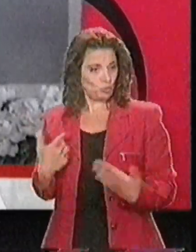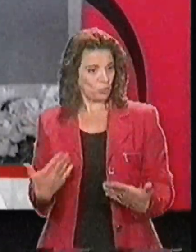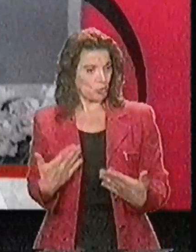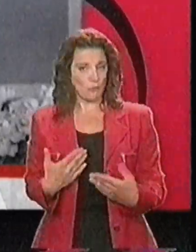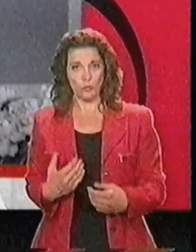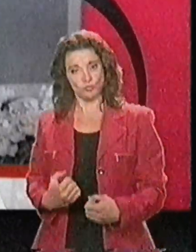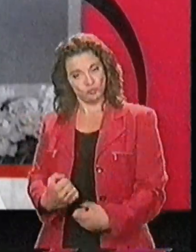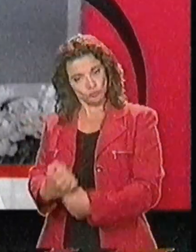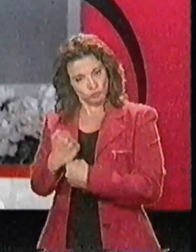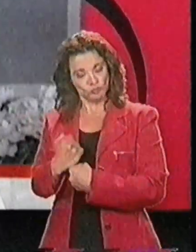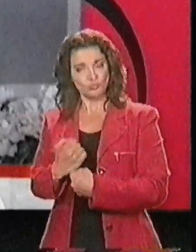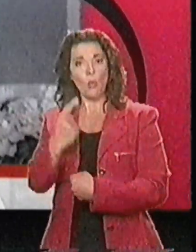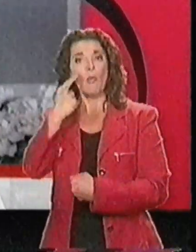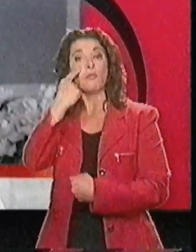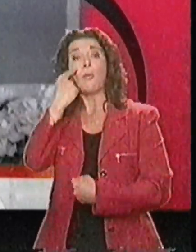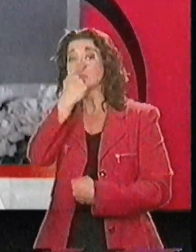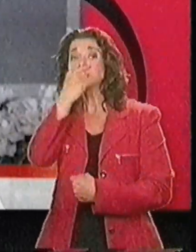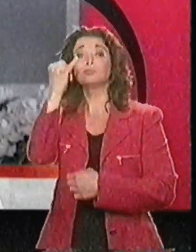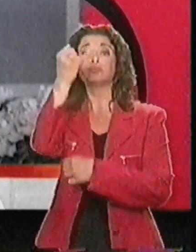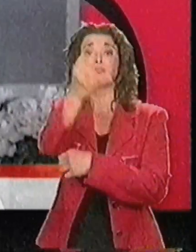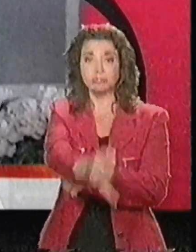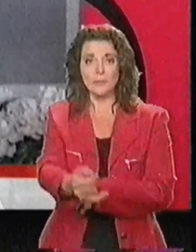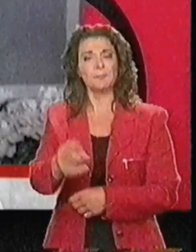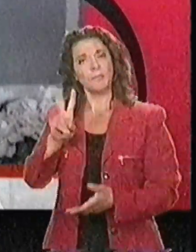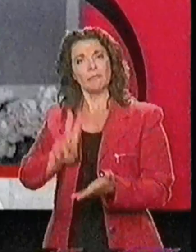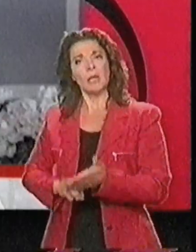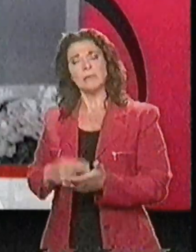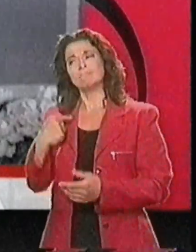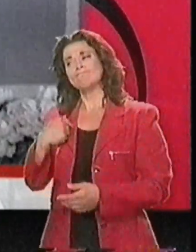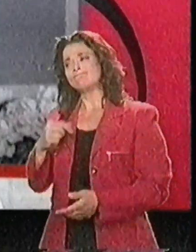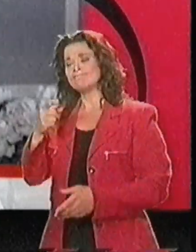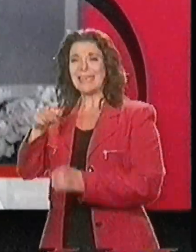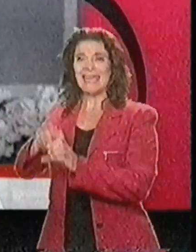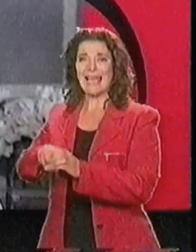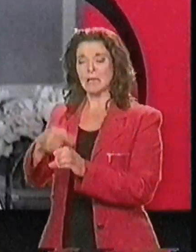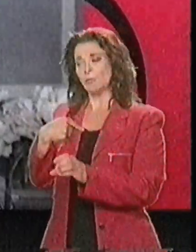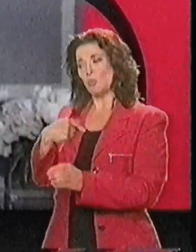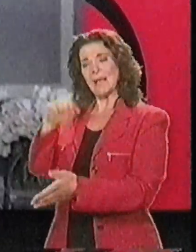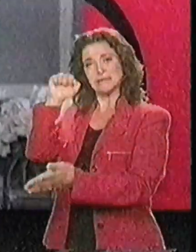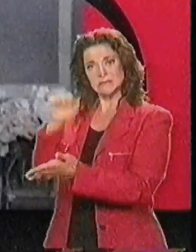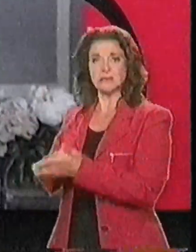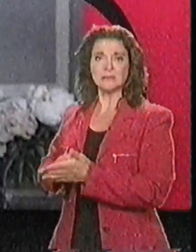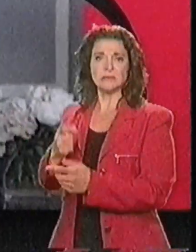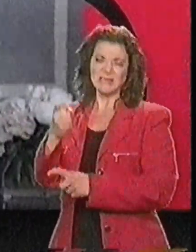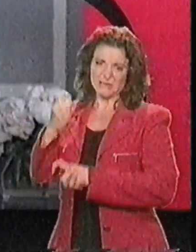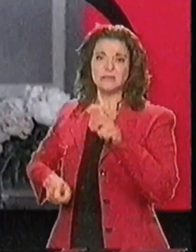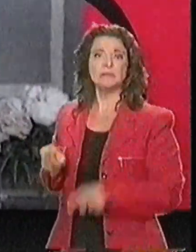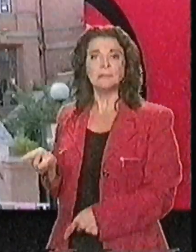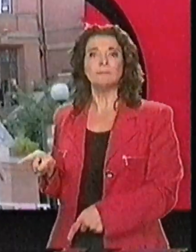voir plus loin. Oui, l'Irak a été une décision difficile, mais il faut aller plus loin.